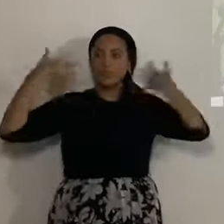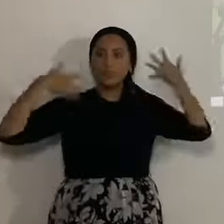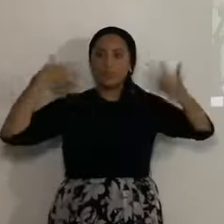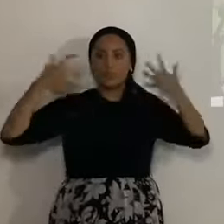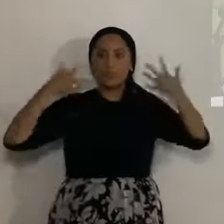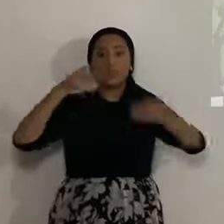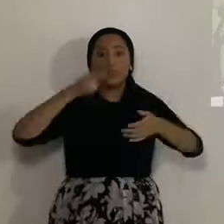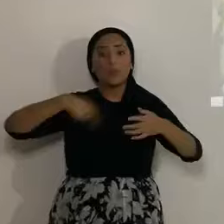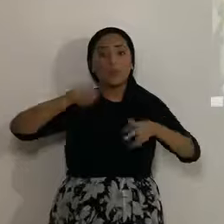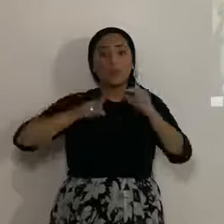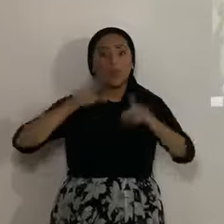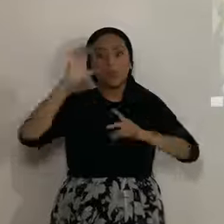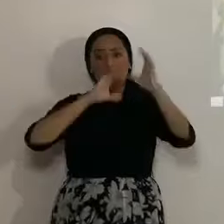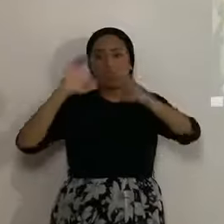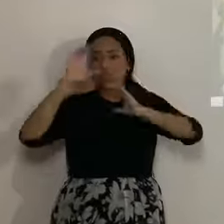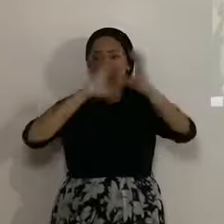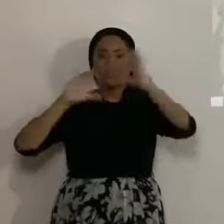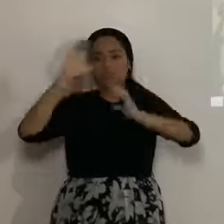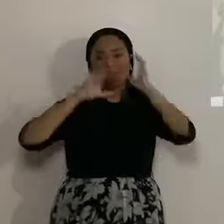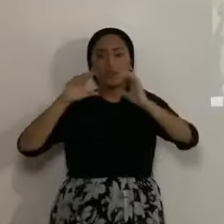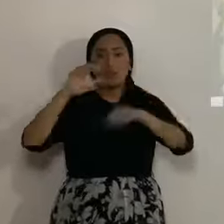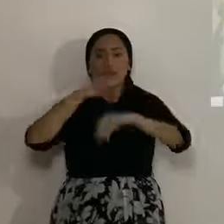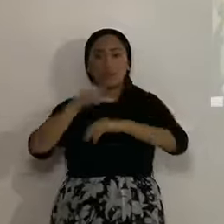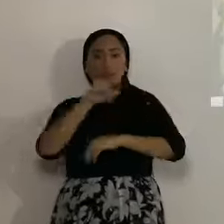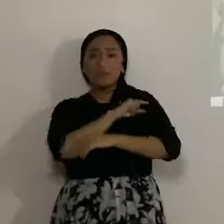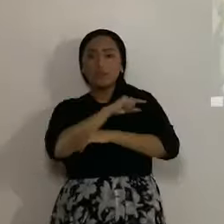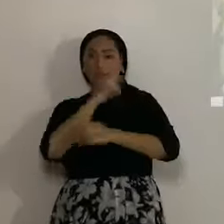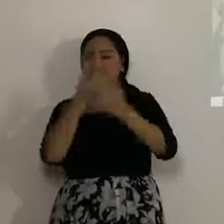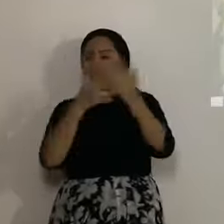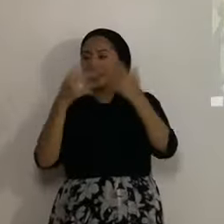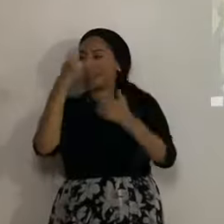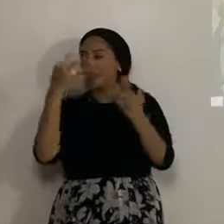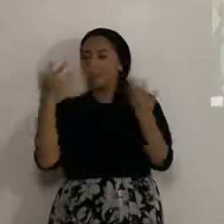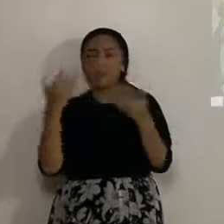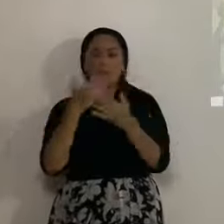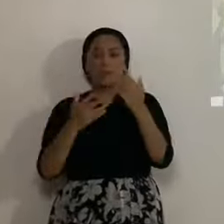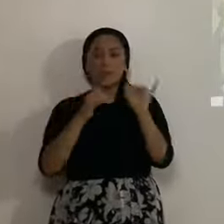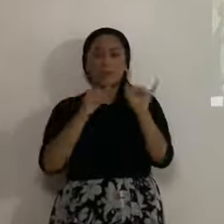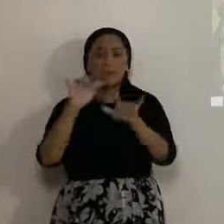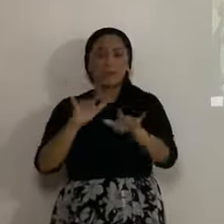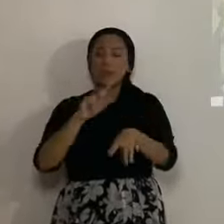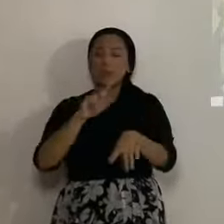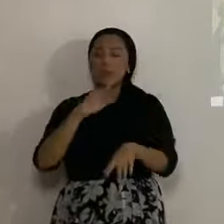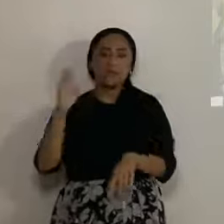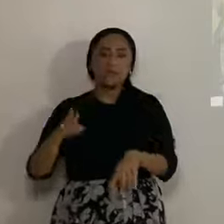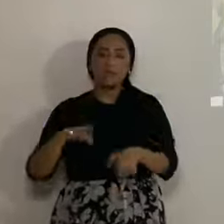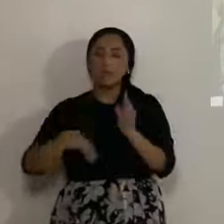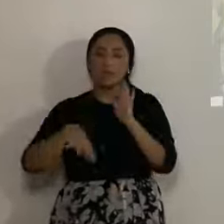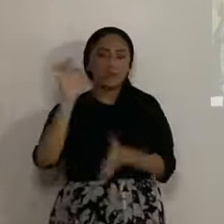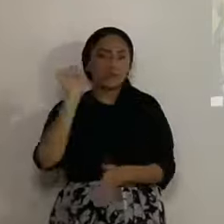Esas personas buscan desesperadamente en la culpabilidad algo como un consuelo, pero no lo van a encontrar.